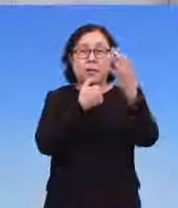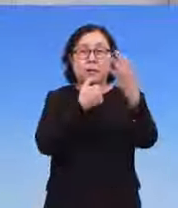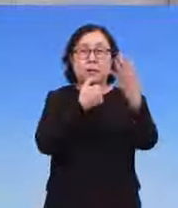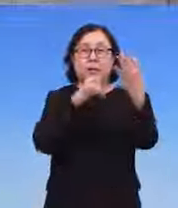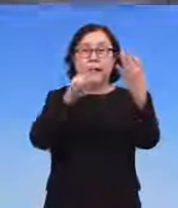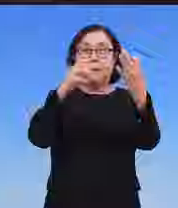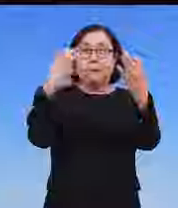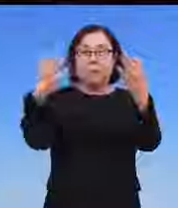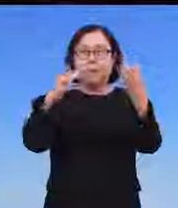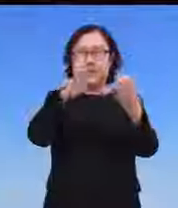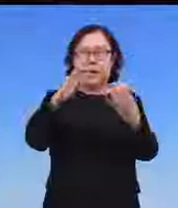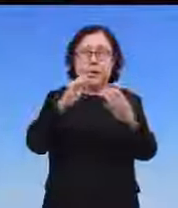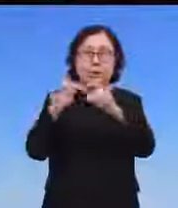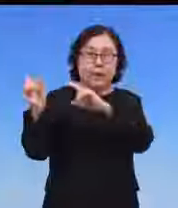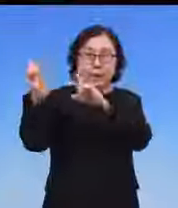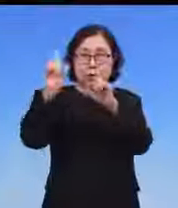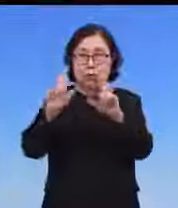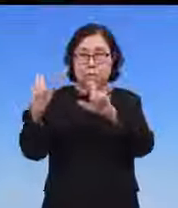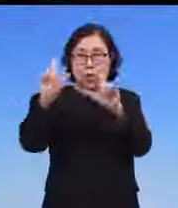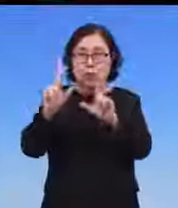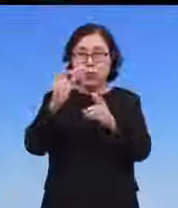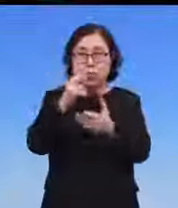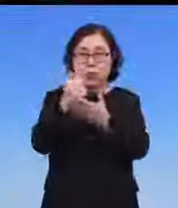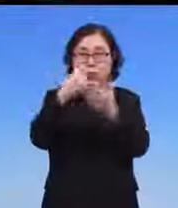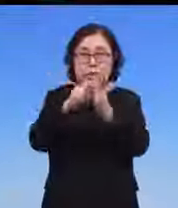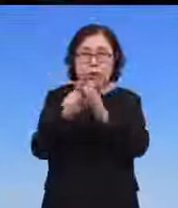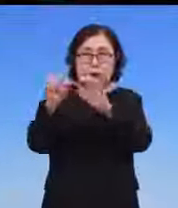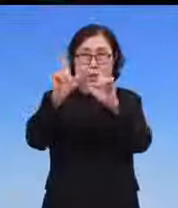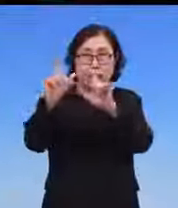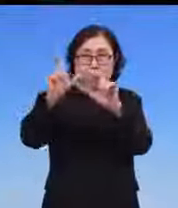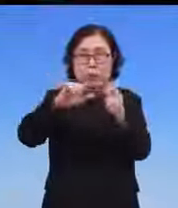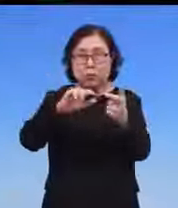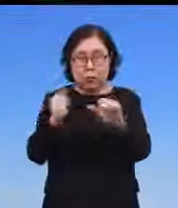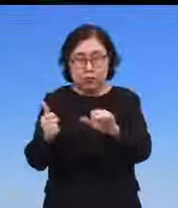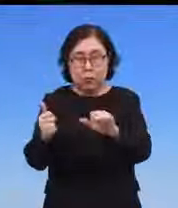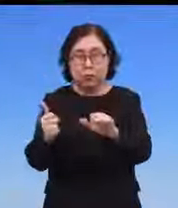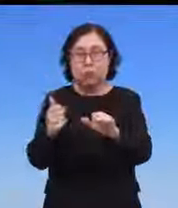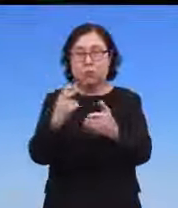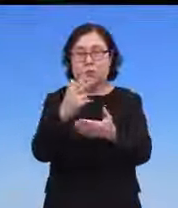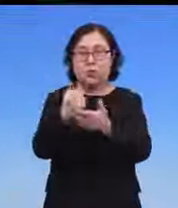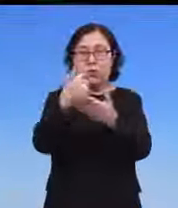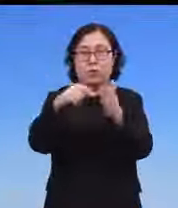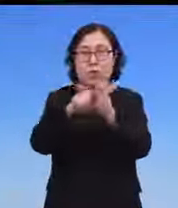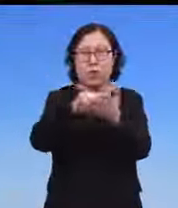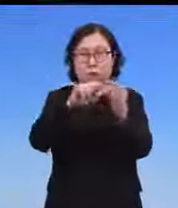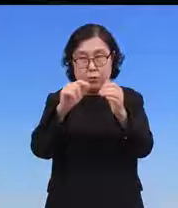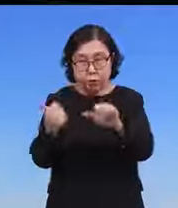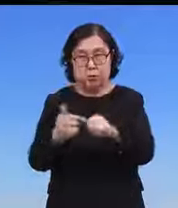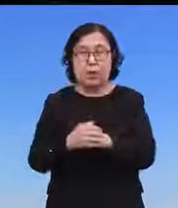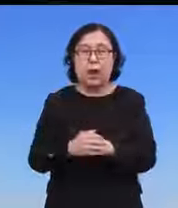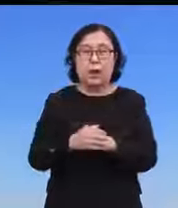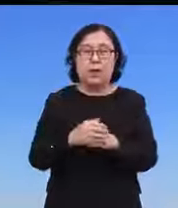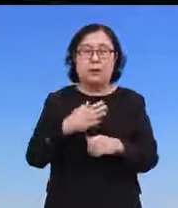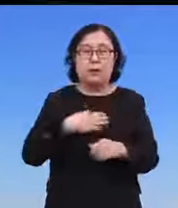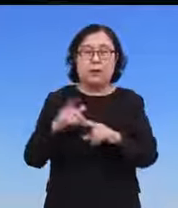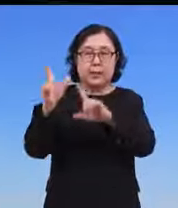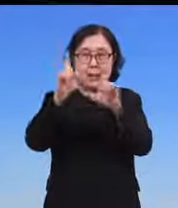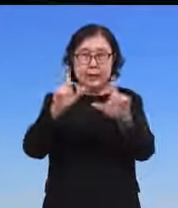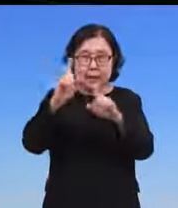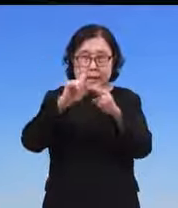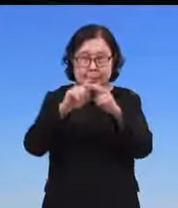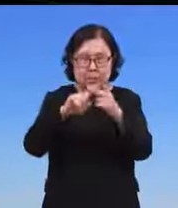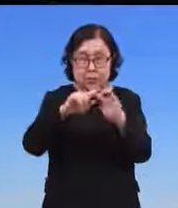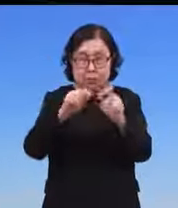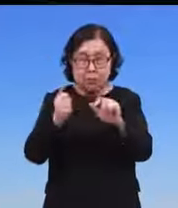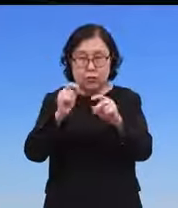8절. 우리가 살아도 주를 위하여 살고 죽어도 주를 위하여 죽나니 그러므로